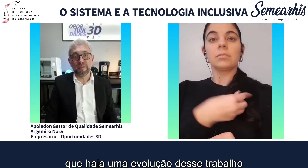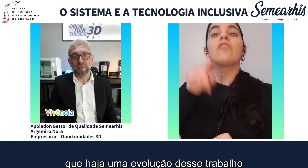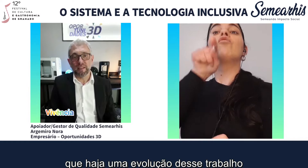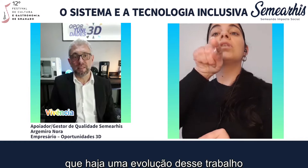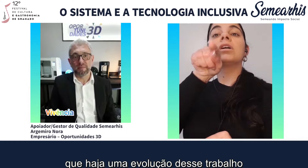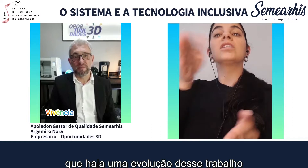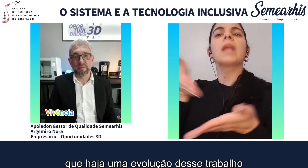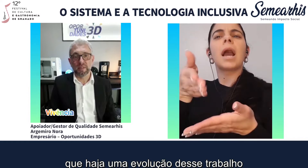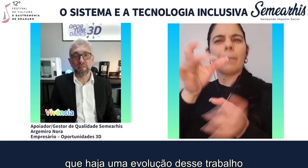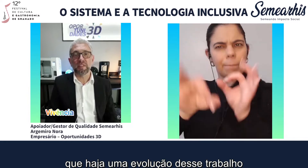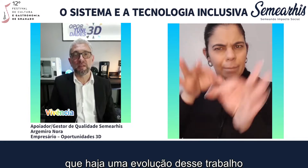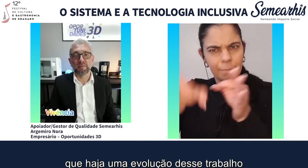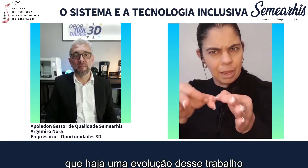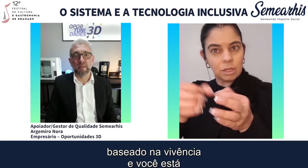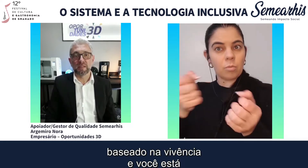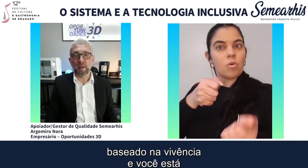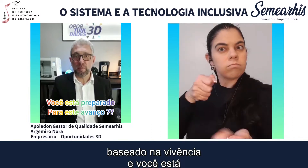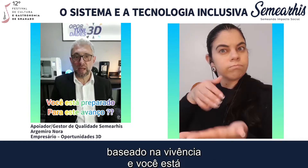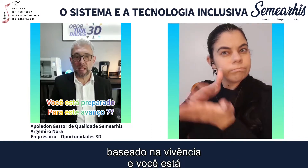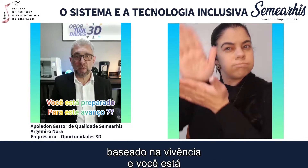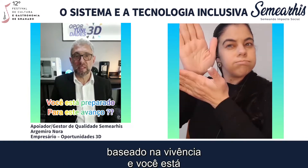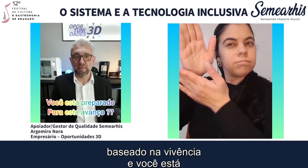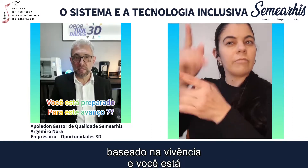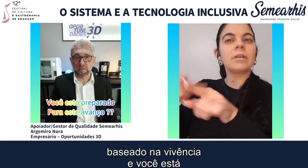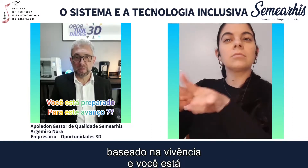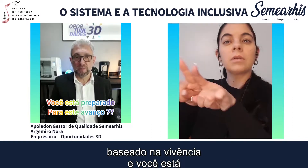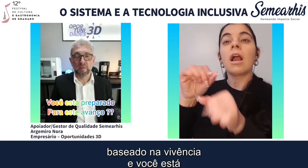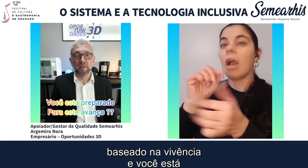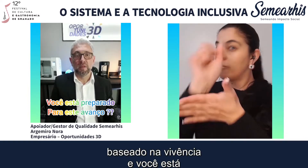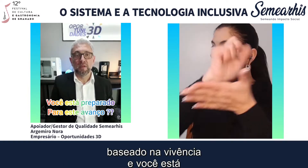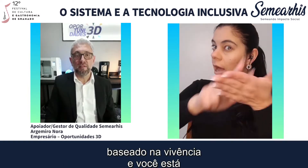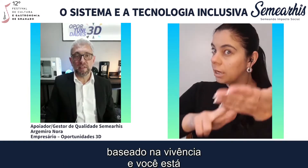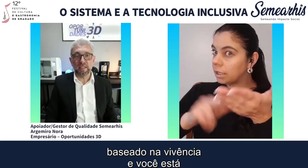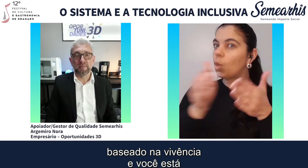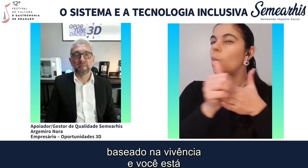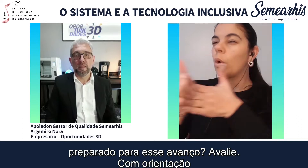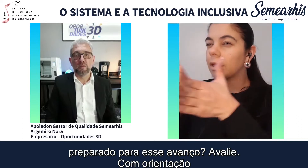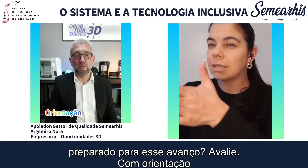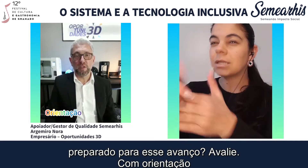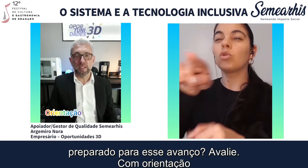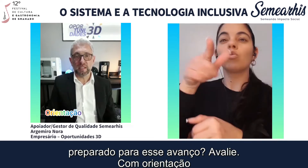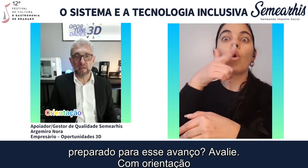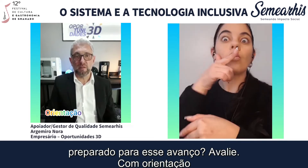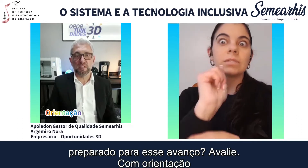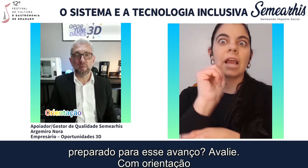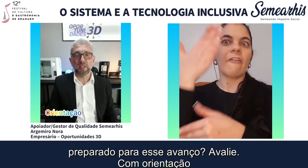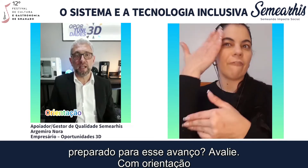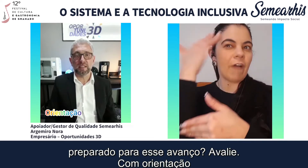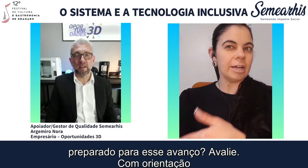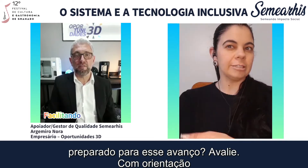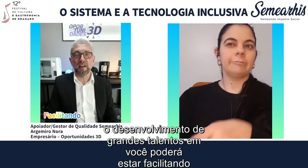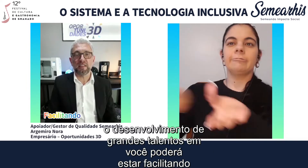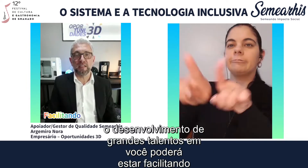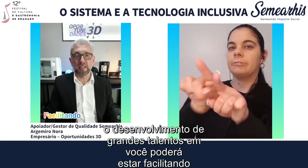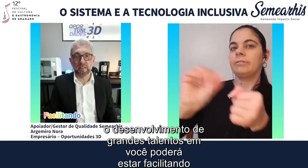na vivência. E você, está preparado para esse avanço? Avalie. Com orientação, você poderá